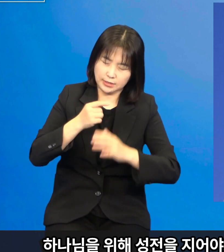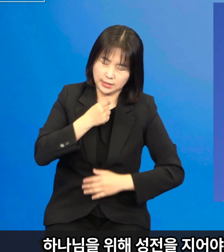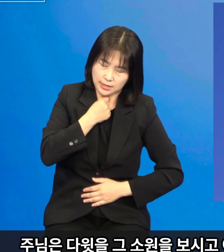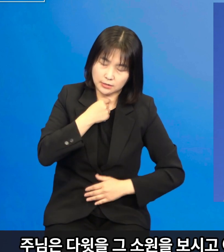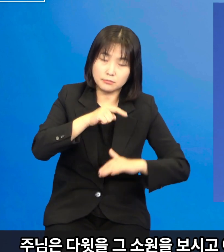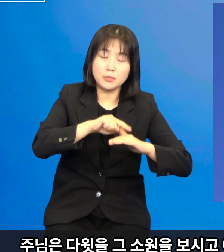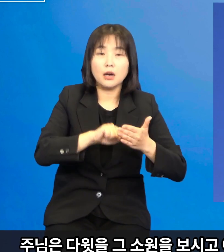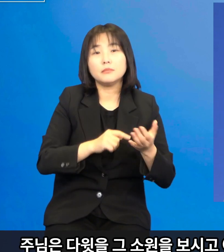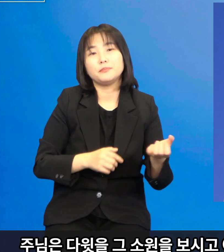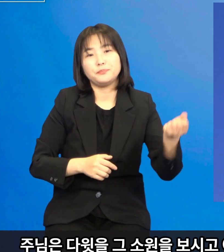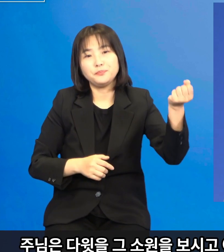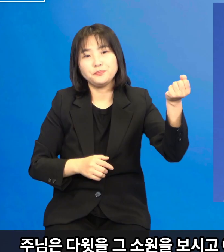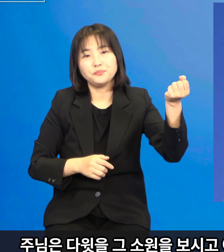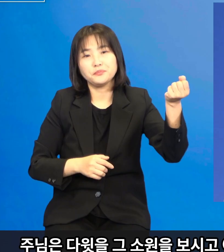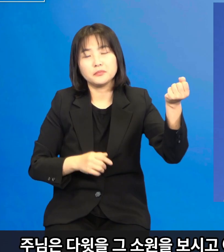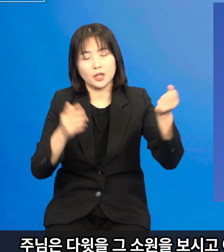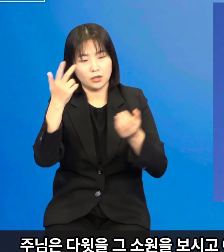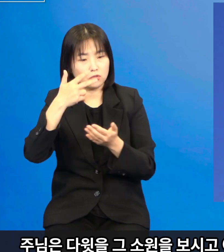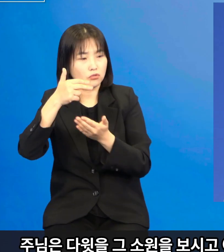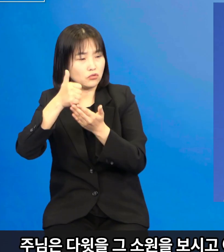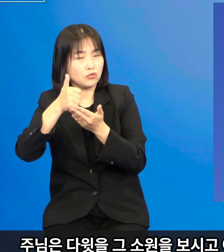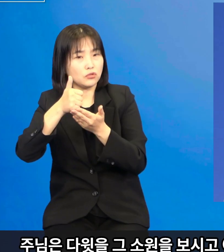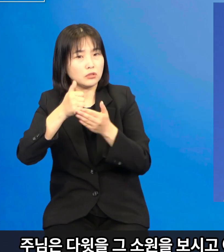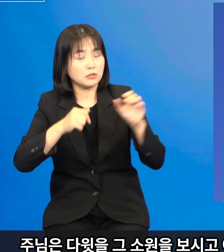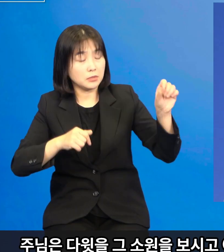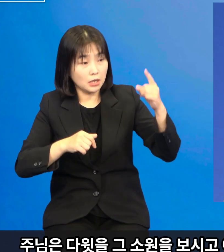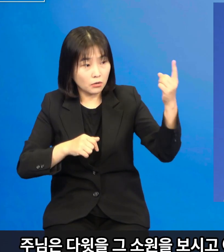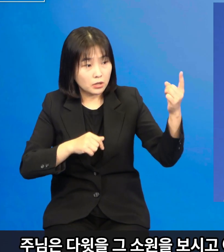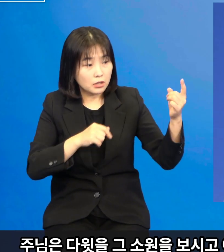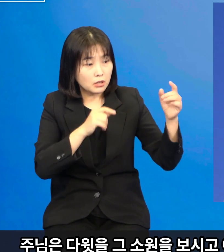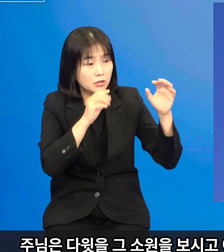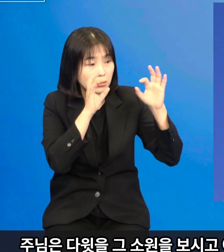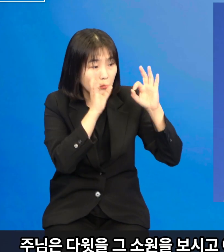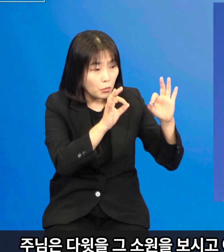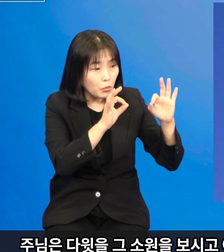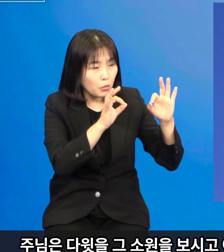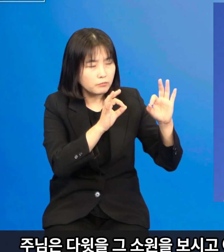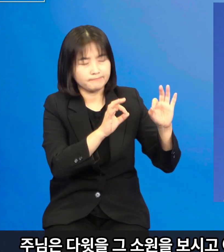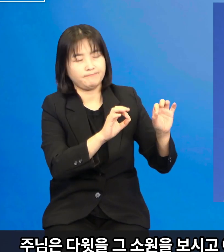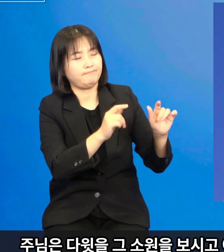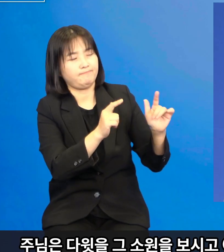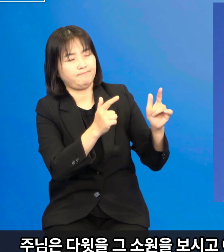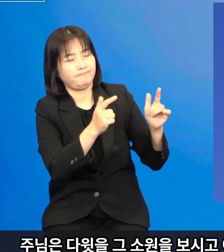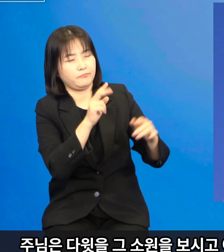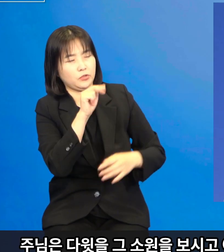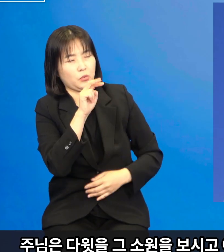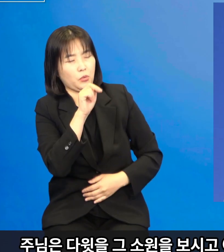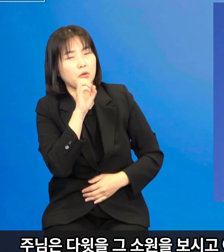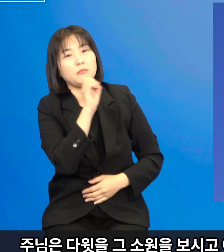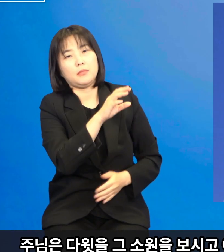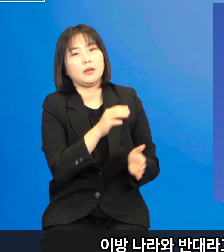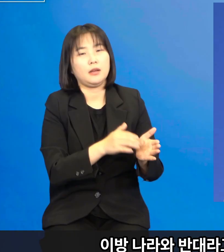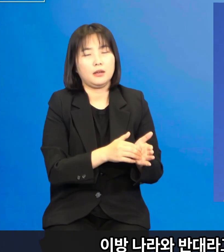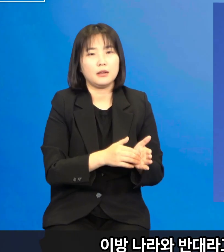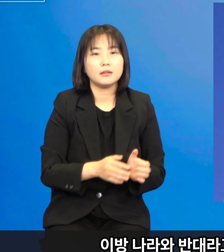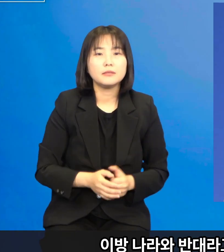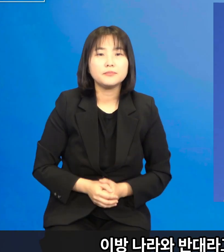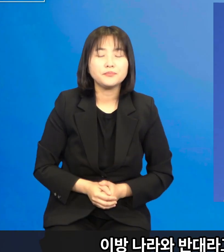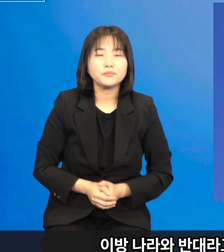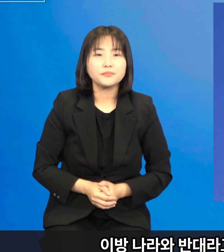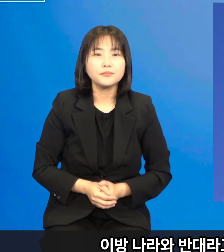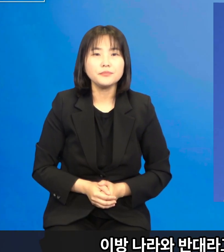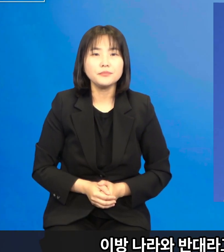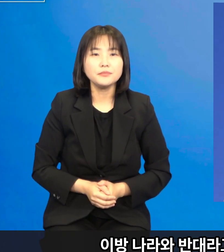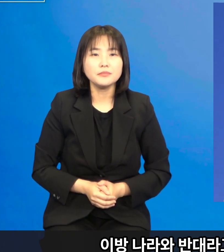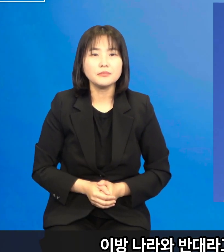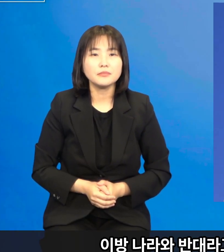건데 주님은 다윗을 그 소원을 보시고 아니야 라고 말씀을 하시는 거예요. 이방